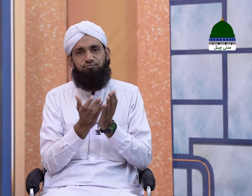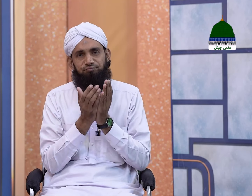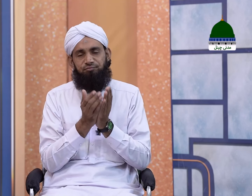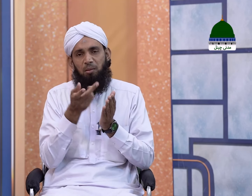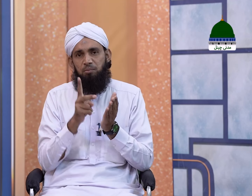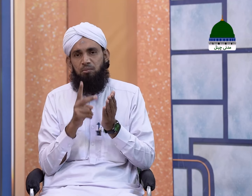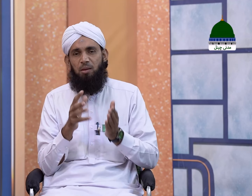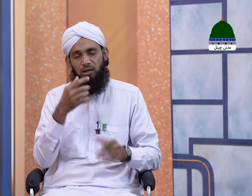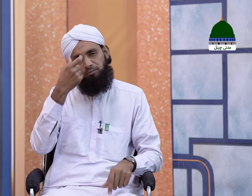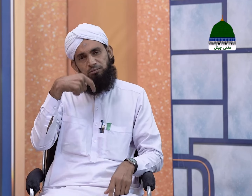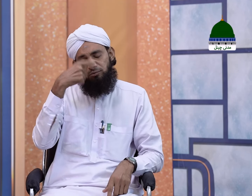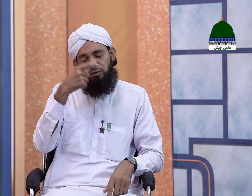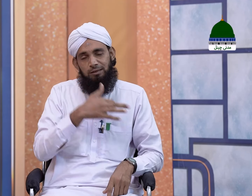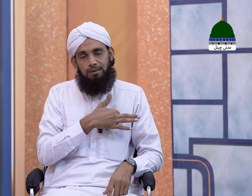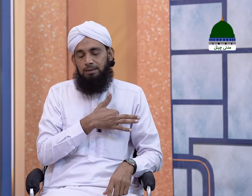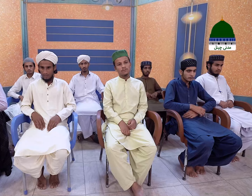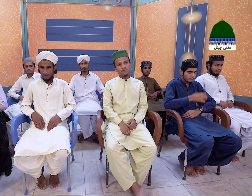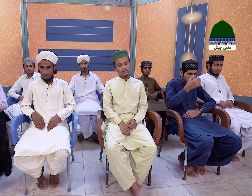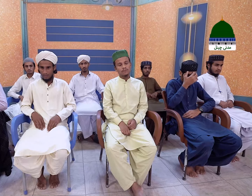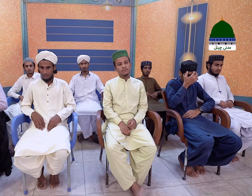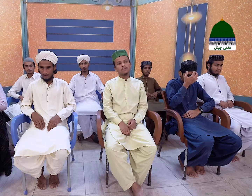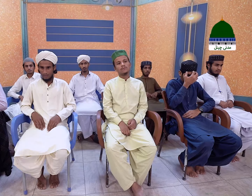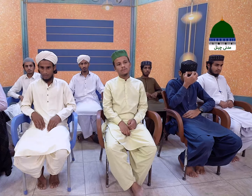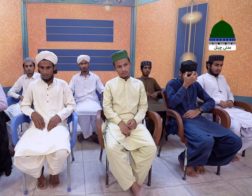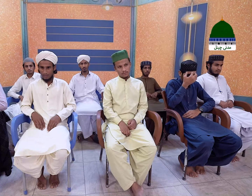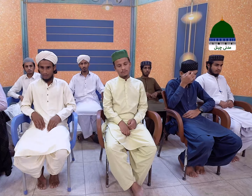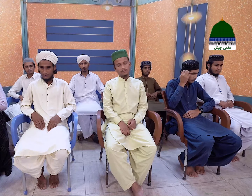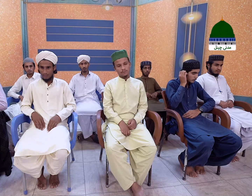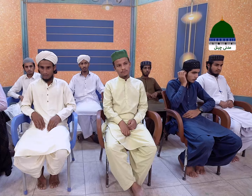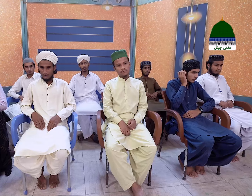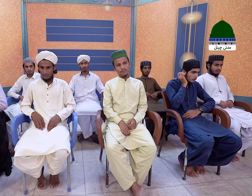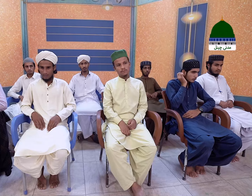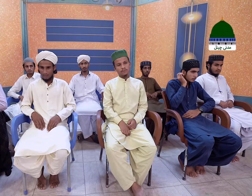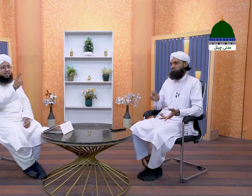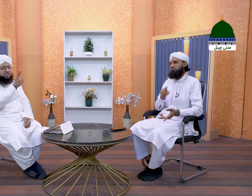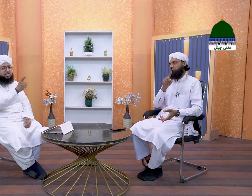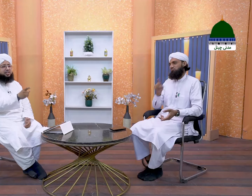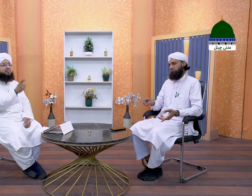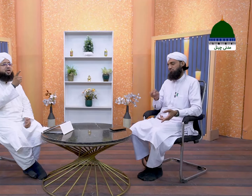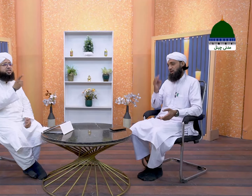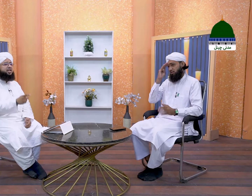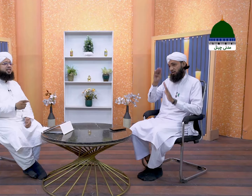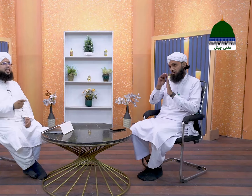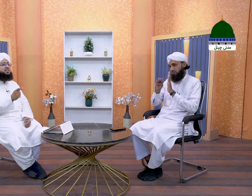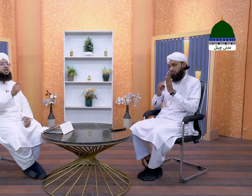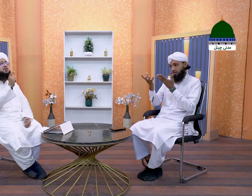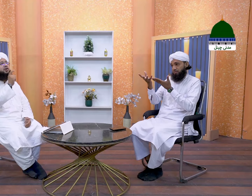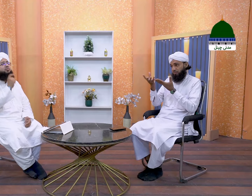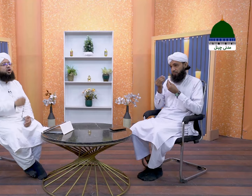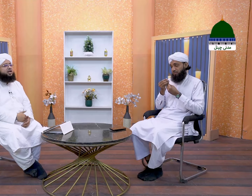کا زخم ہرا ہوتا رہے گا، بار بار ان کو غم پہنچتا رہے گا؟ نہیں، دین اسلام نے، شریعت نے اس کے لیے وقت مقرر